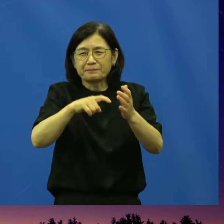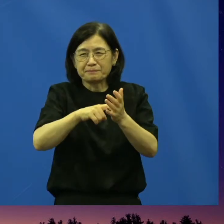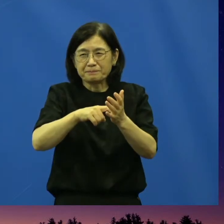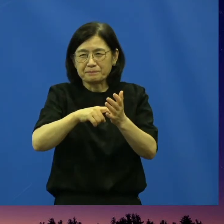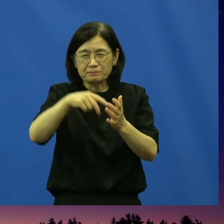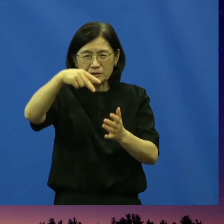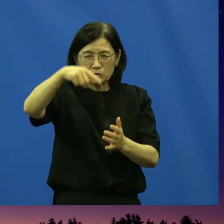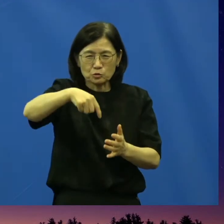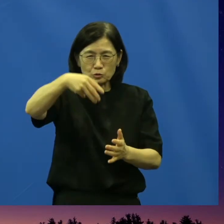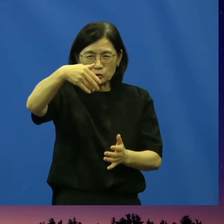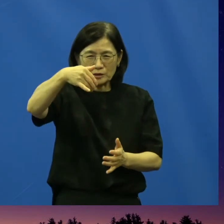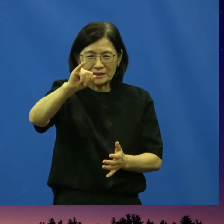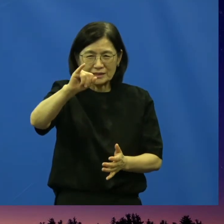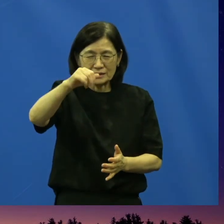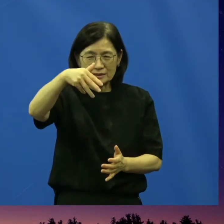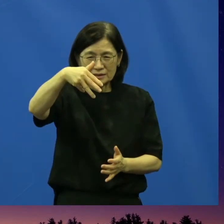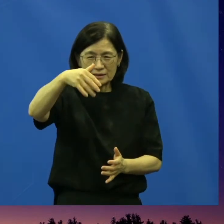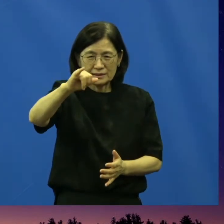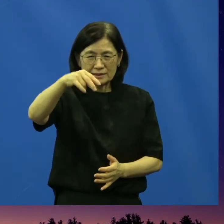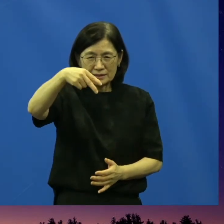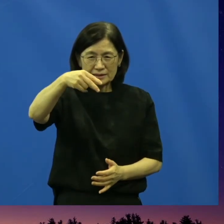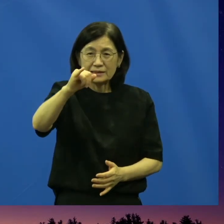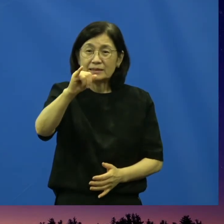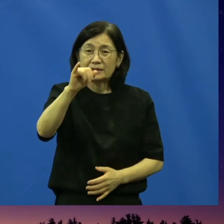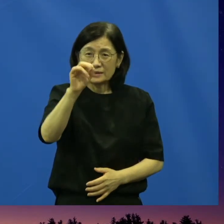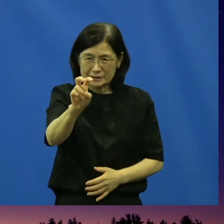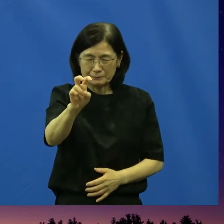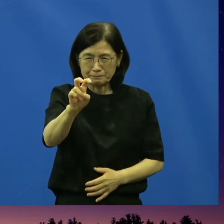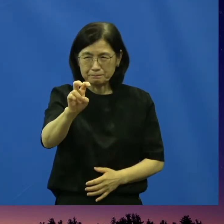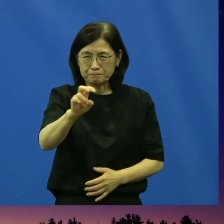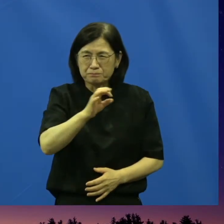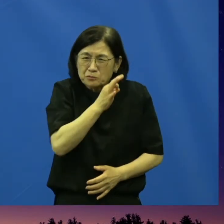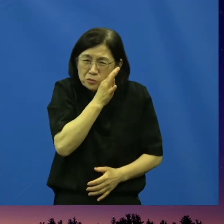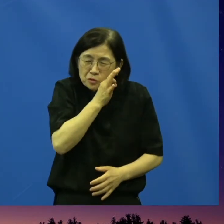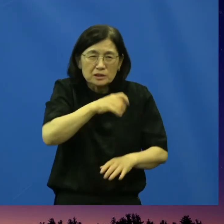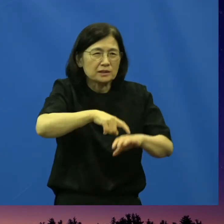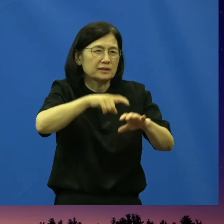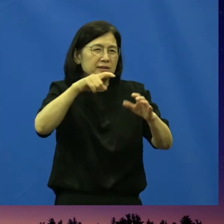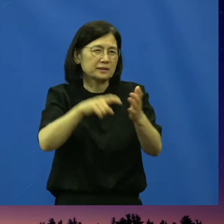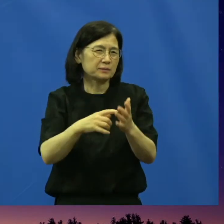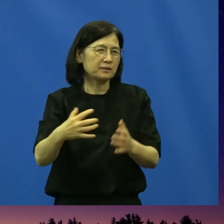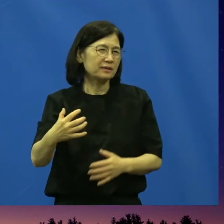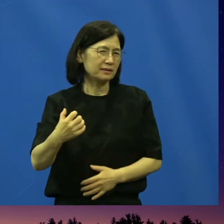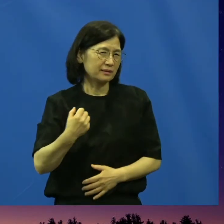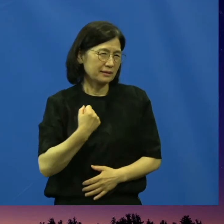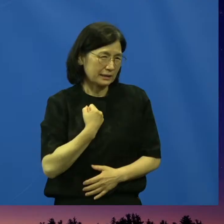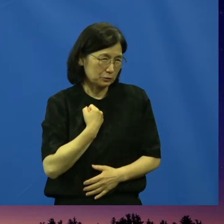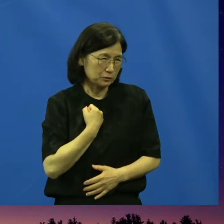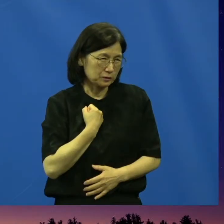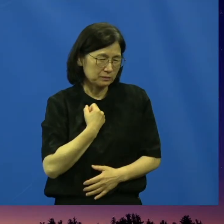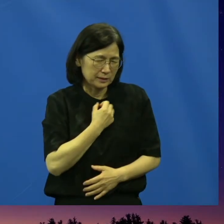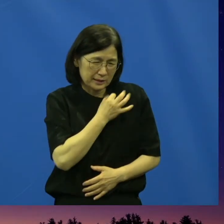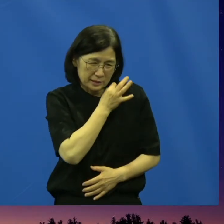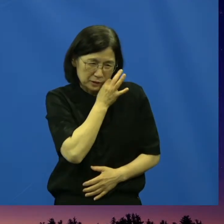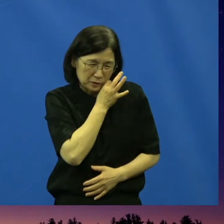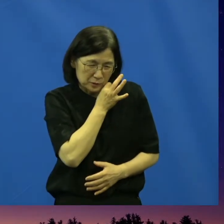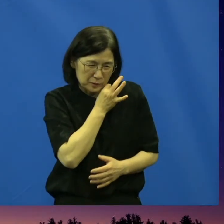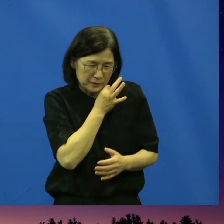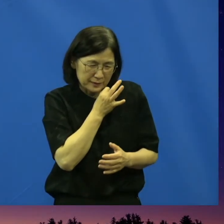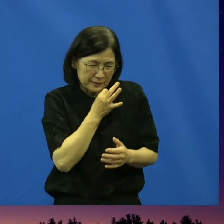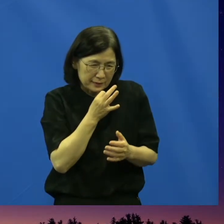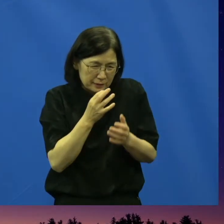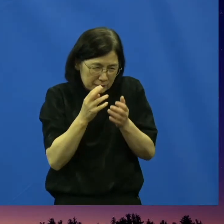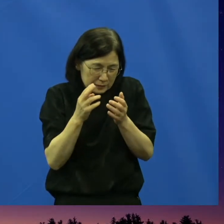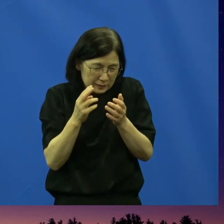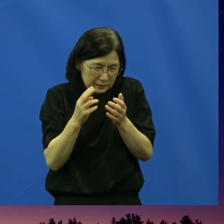그래서 인간의 노력 안에는, 모든 노력들 안에는 사실은 죄로 인한 수치를 가리려고 하는 몸부림이 가득하다. 아무리